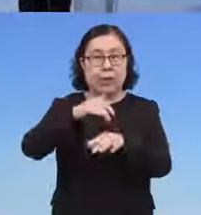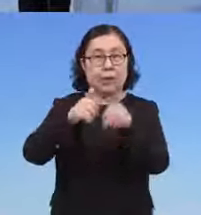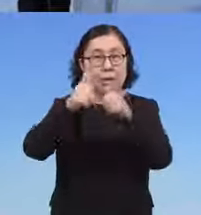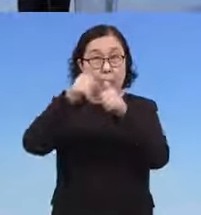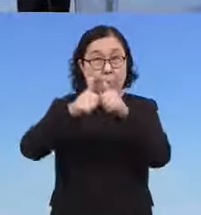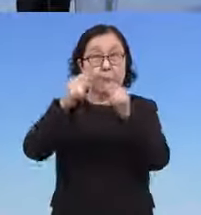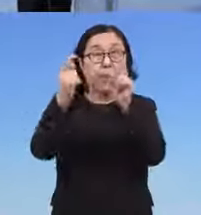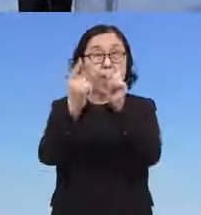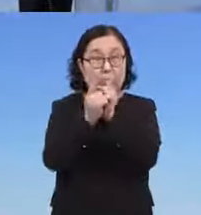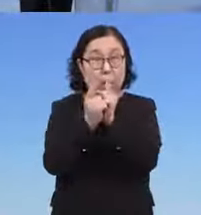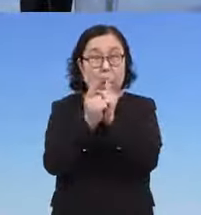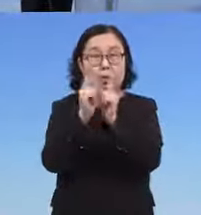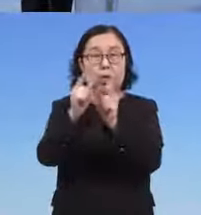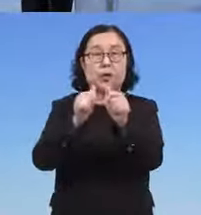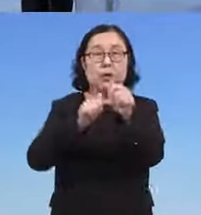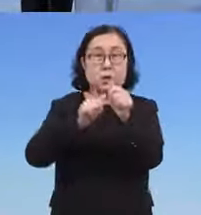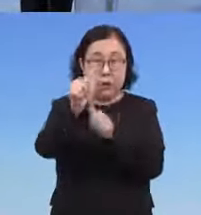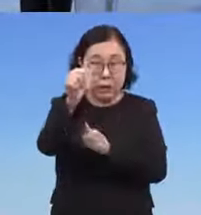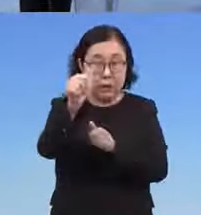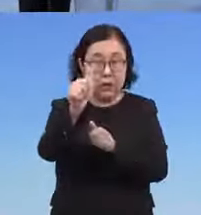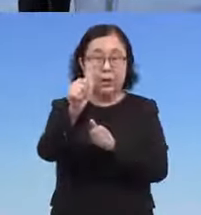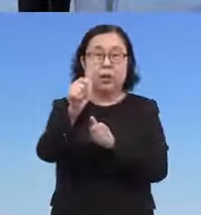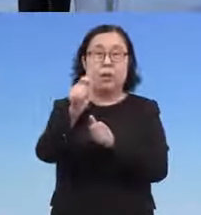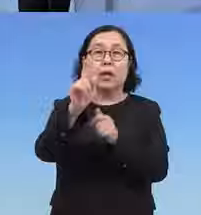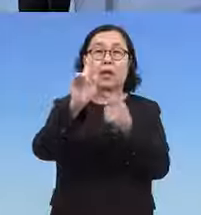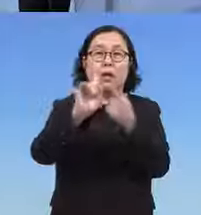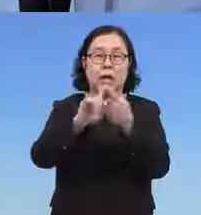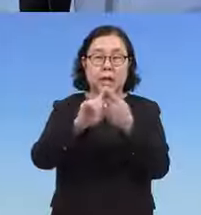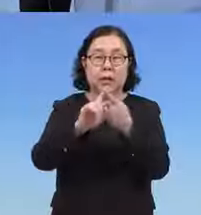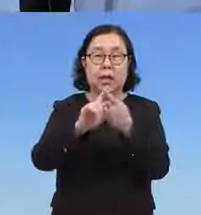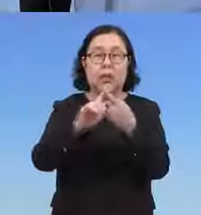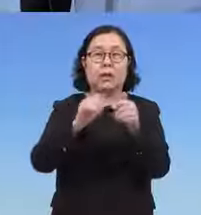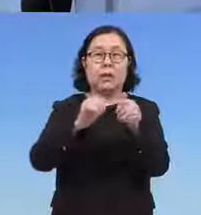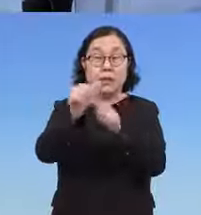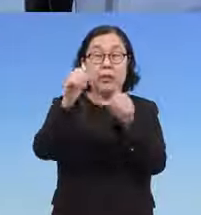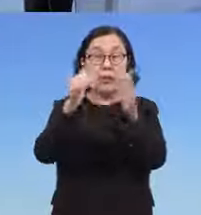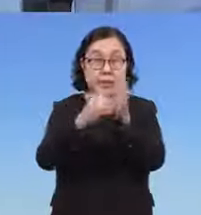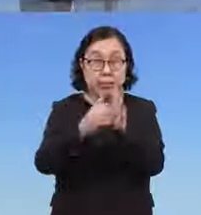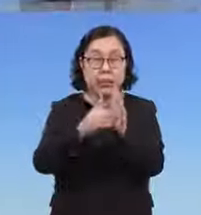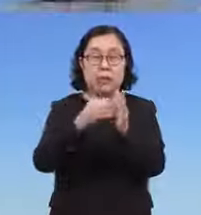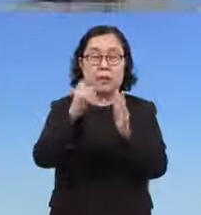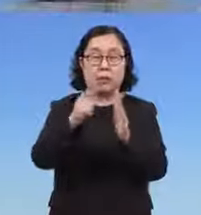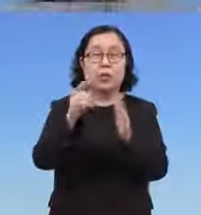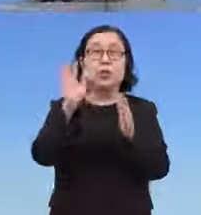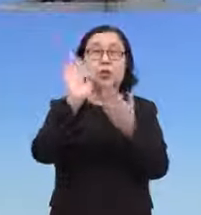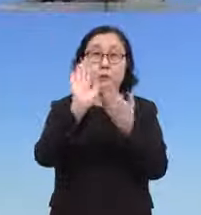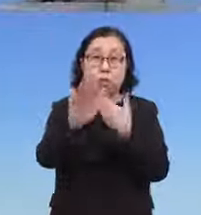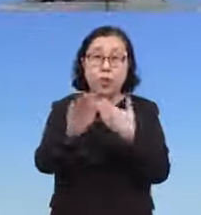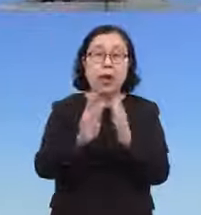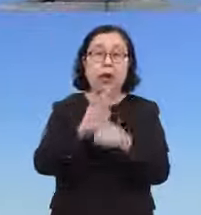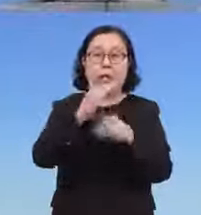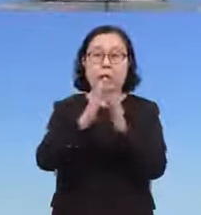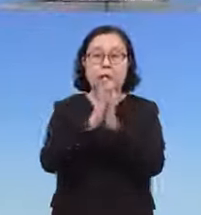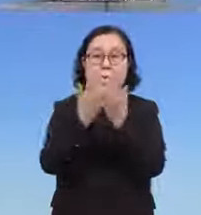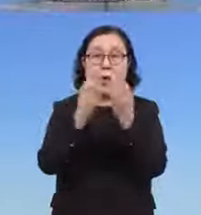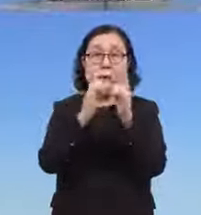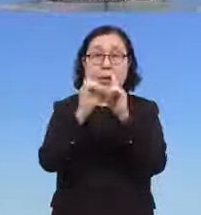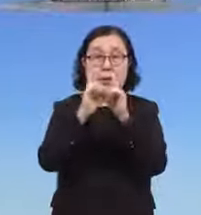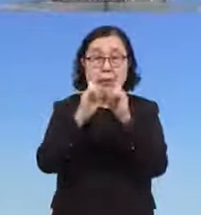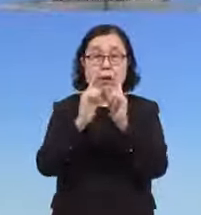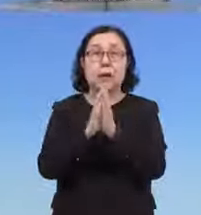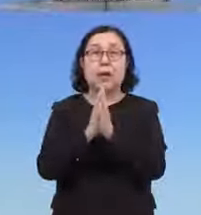사탄에게 시험을 당하시고 그리고 그 시험을 이기시는 과정을 다 거치십니다. 이런 과정을 거치시고 드디어